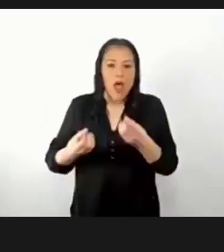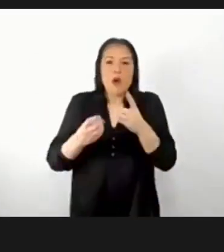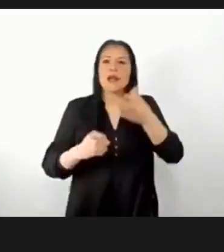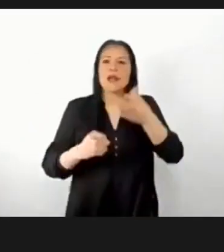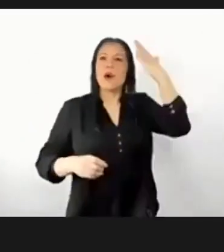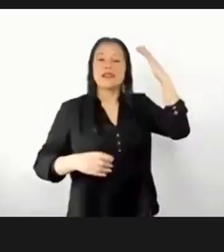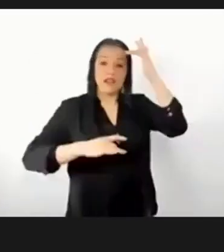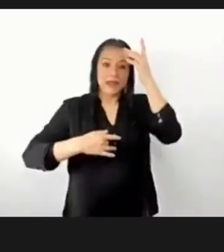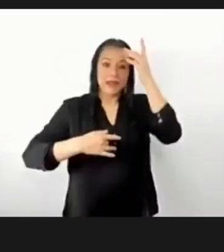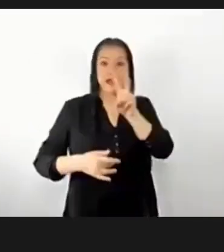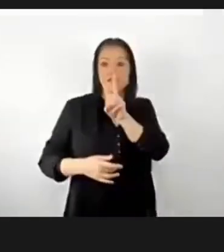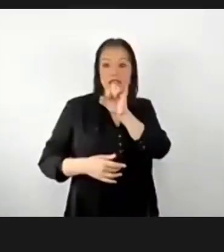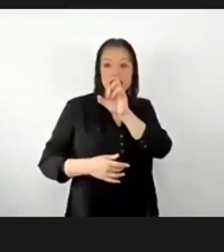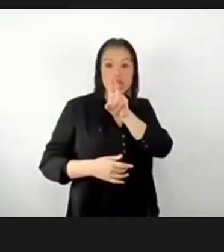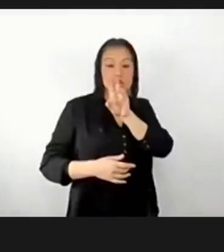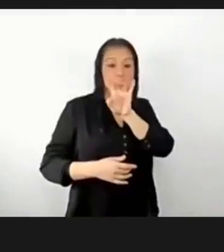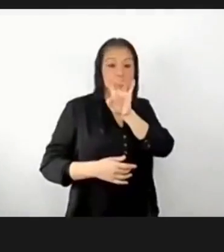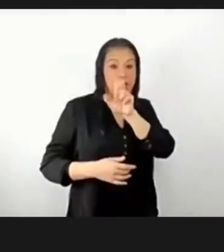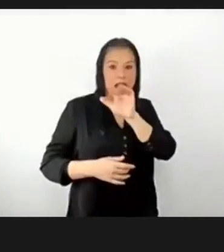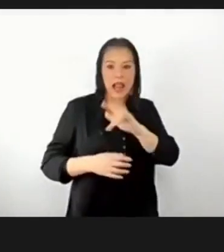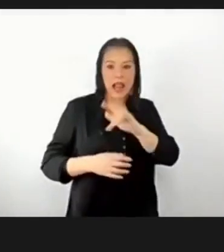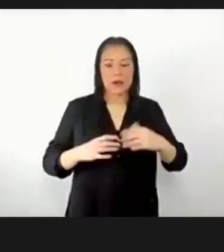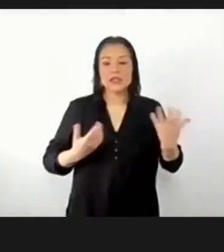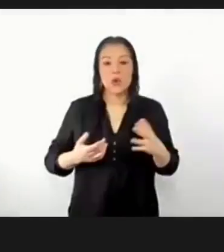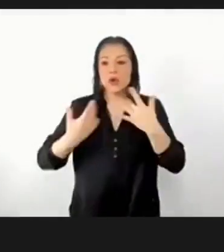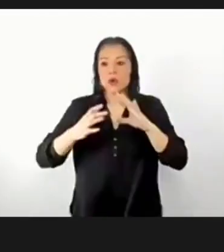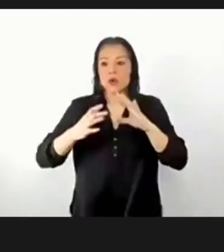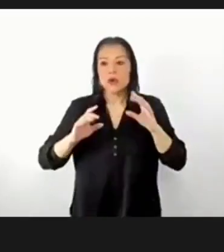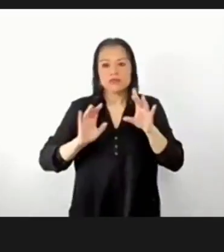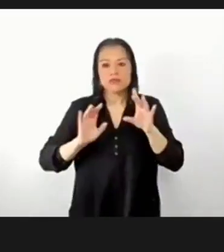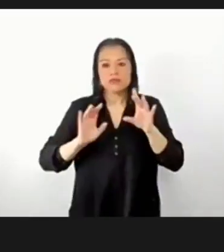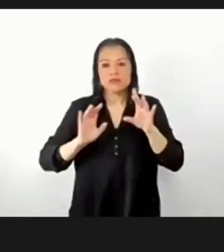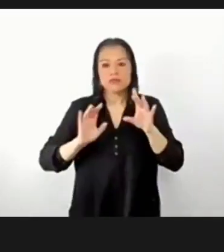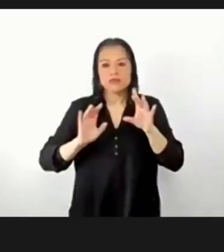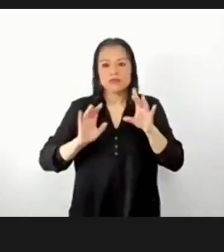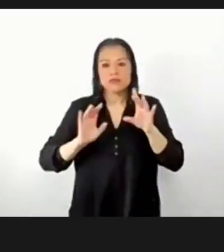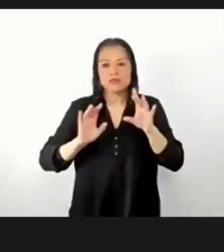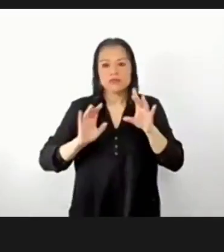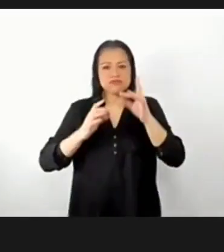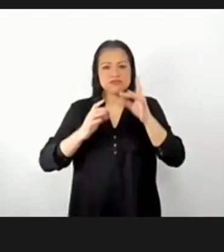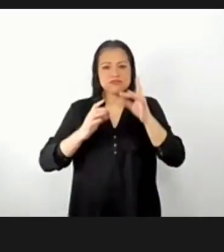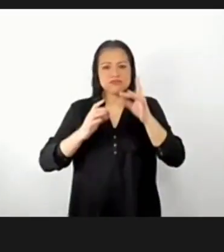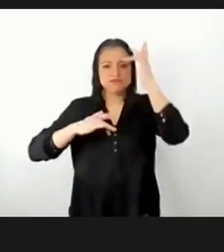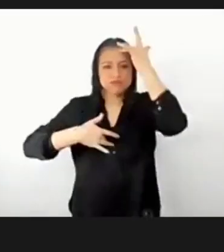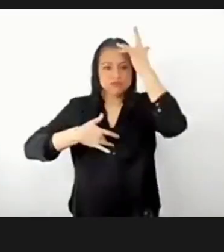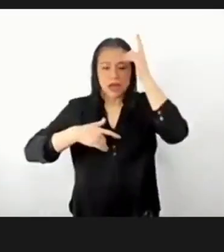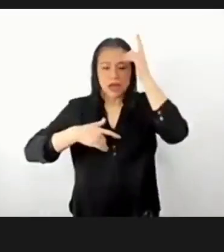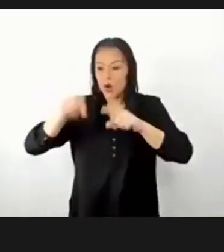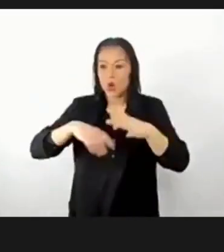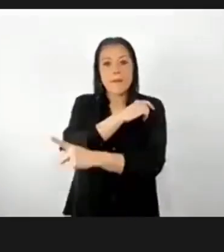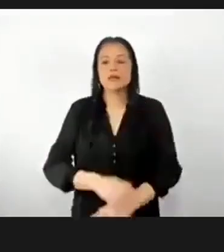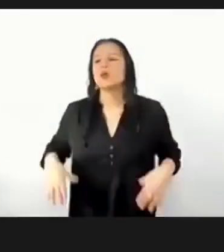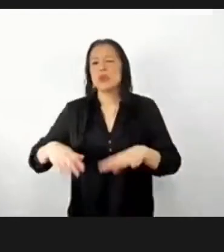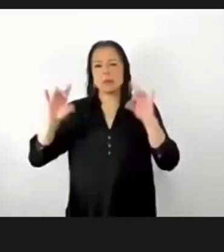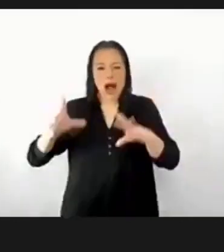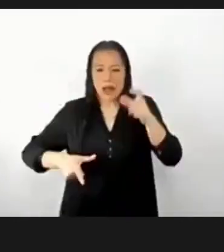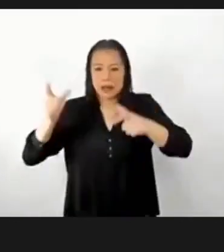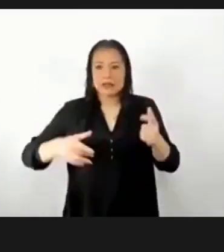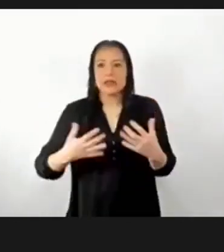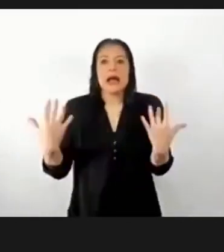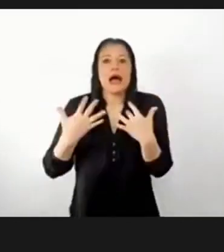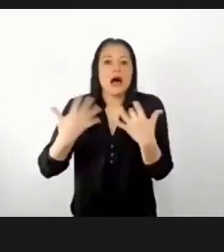la viruela llegaba a una región, oiga, era terrible. La